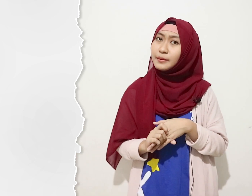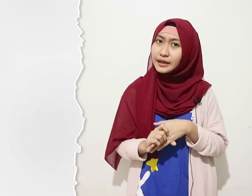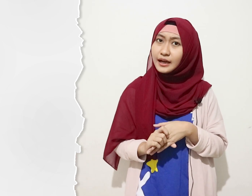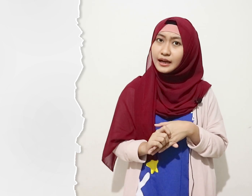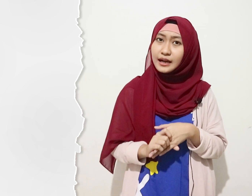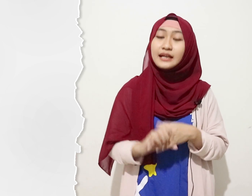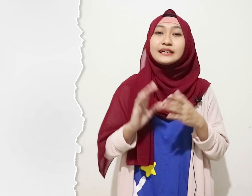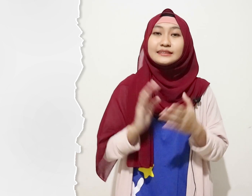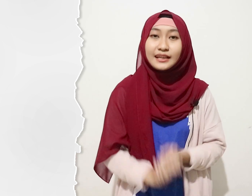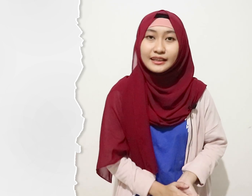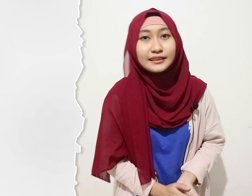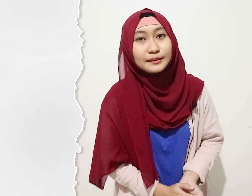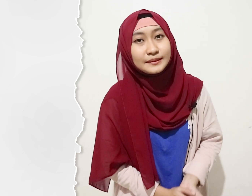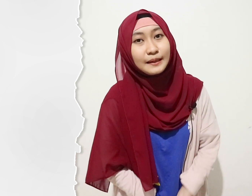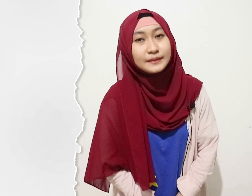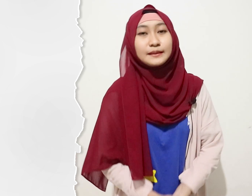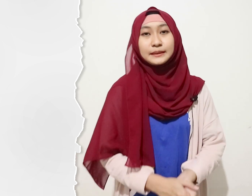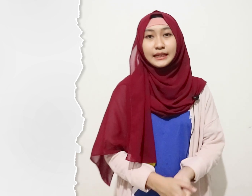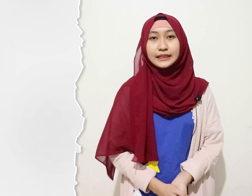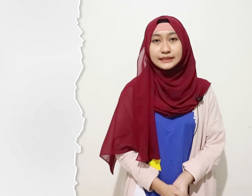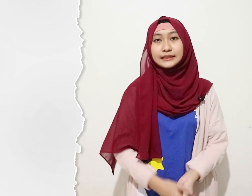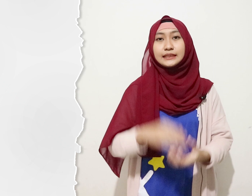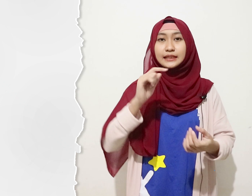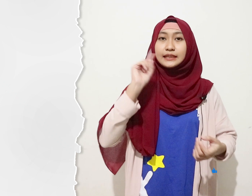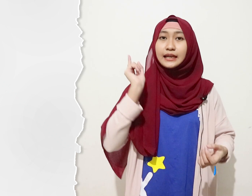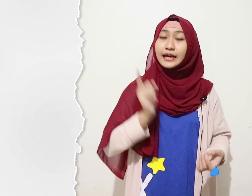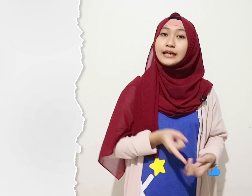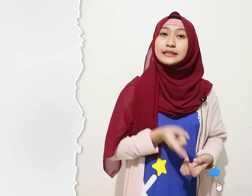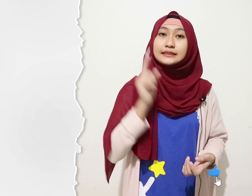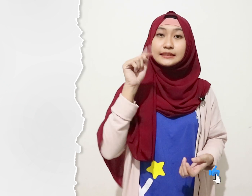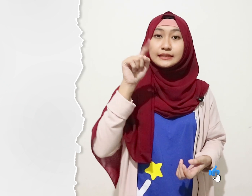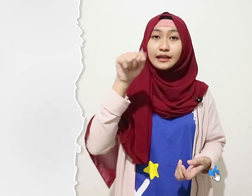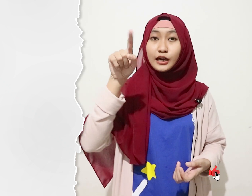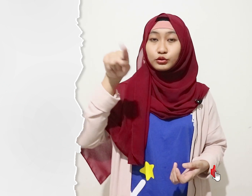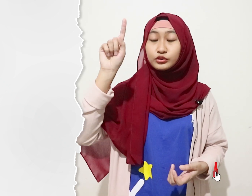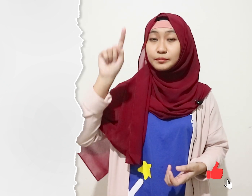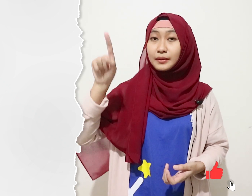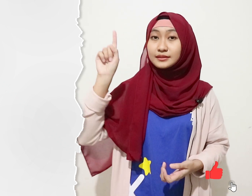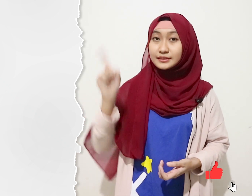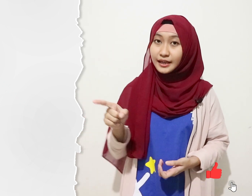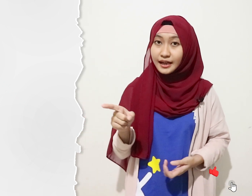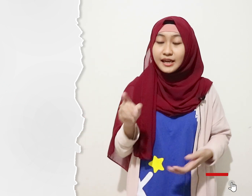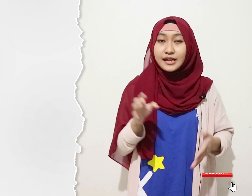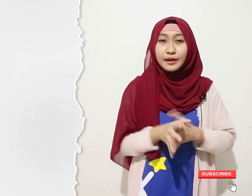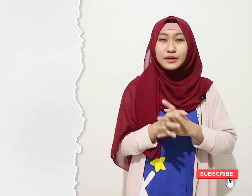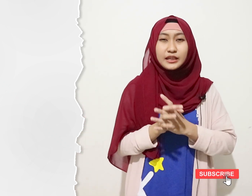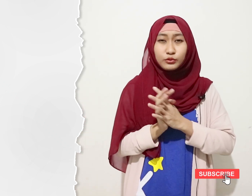berapa ya Kak? Caranya tetap sama sahabat Gen Aci, tinggal dikalikan aja 100%. Nah, biar ngitungnya